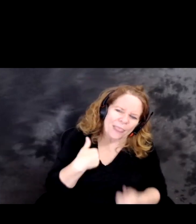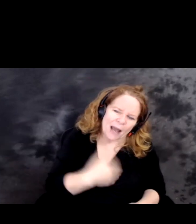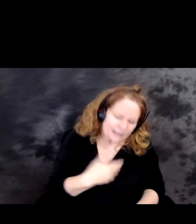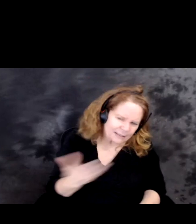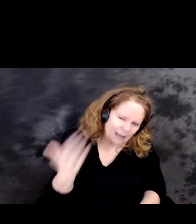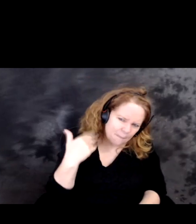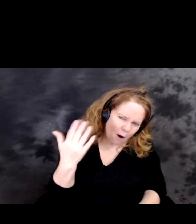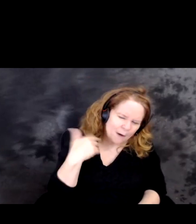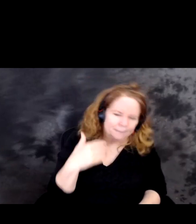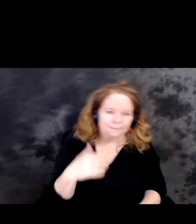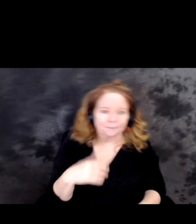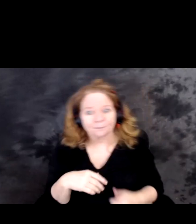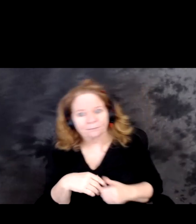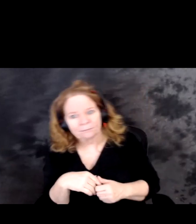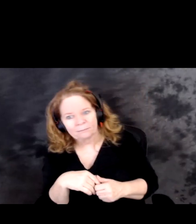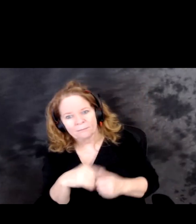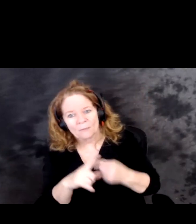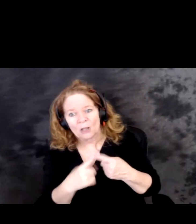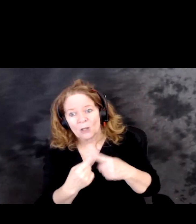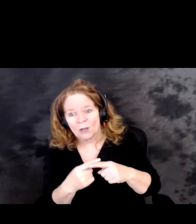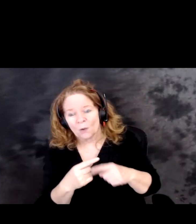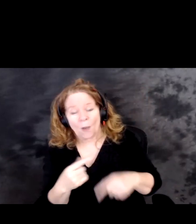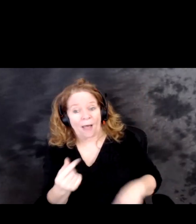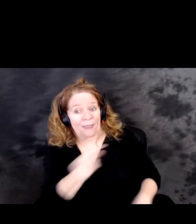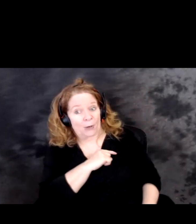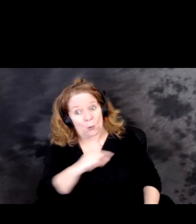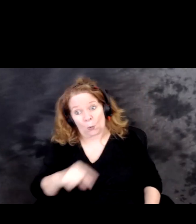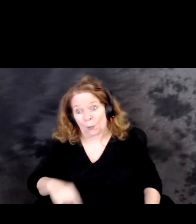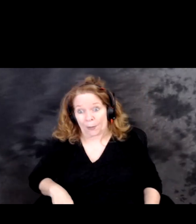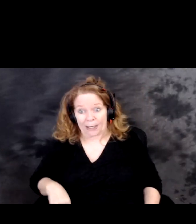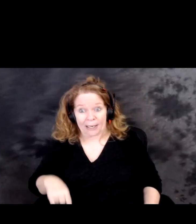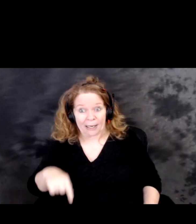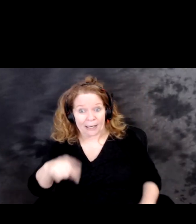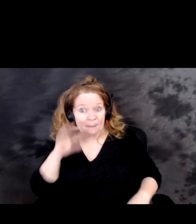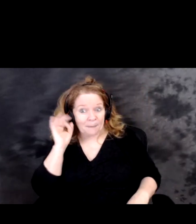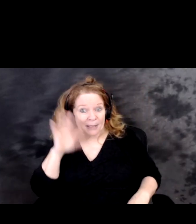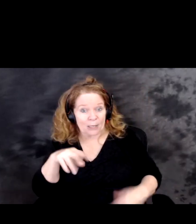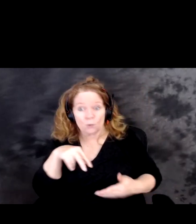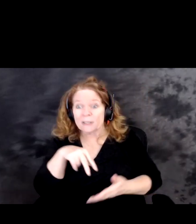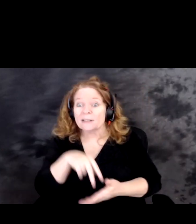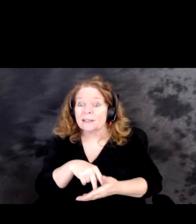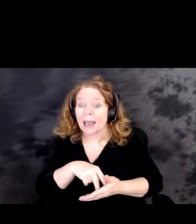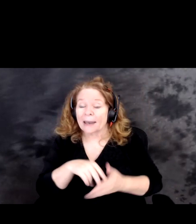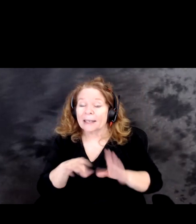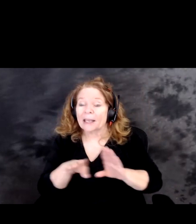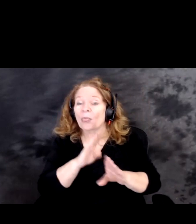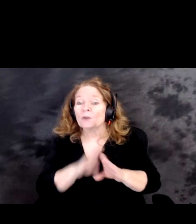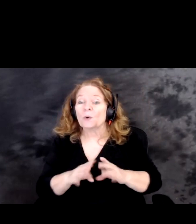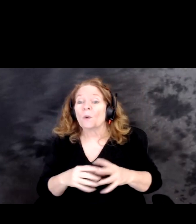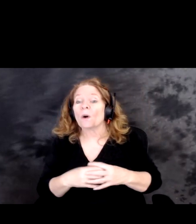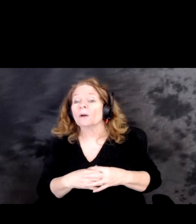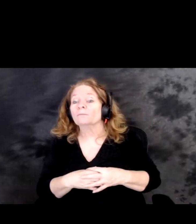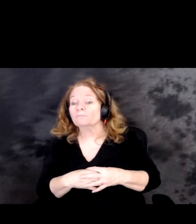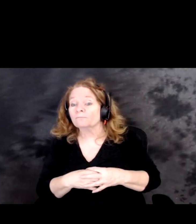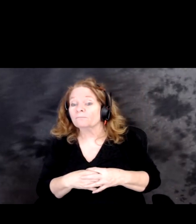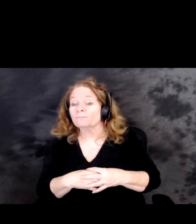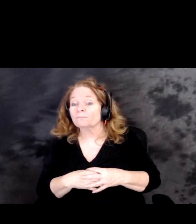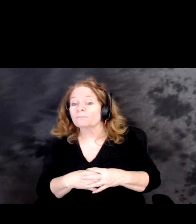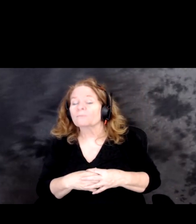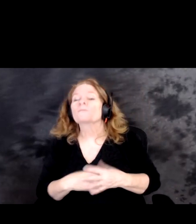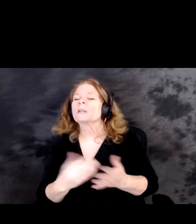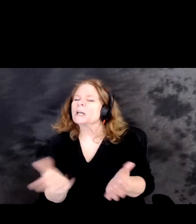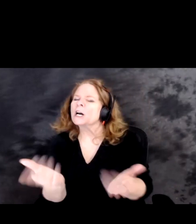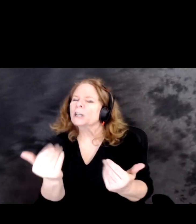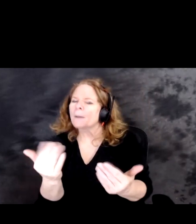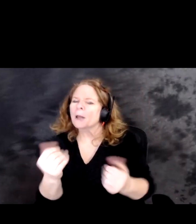más miel. Vamos a hacerla juntos. Y la abeja reina estaba a la entrada y le